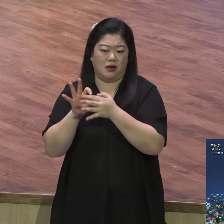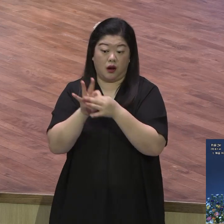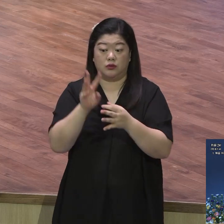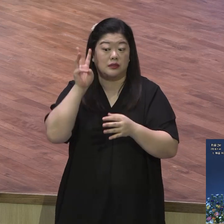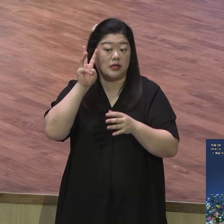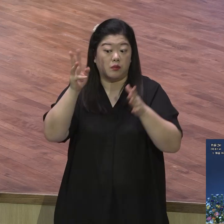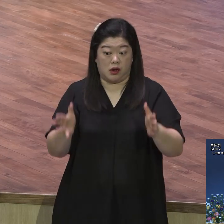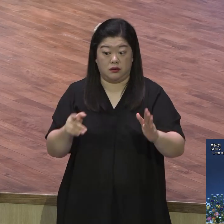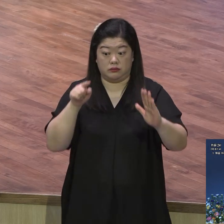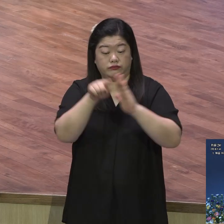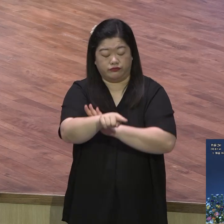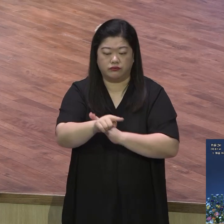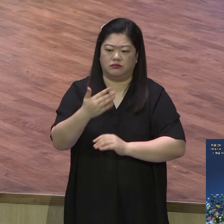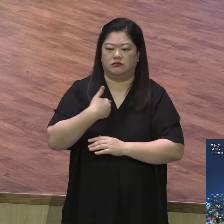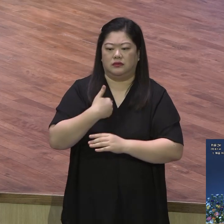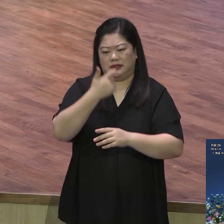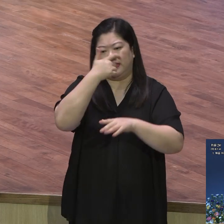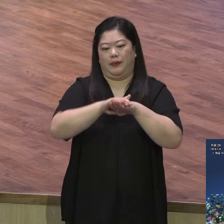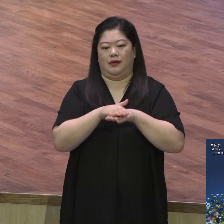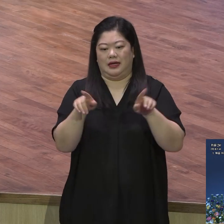얼마나 불행한지 몰라요.